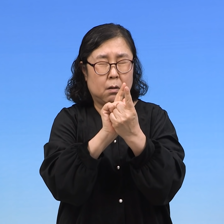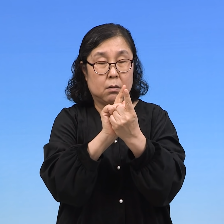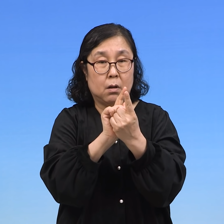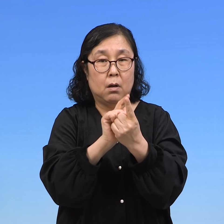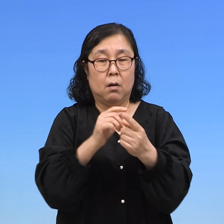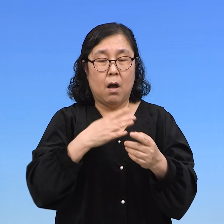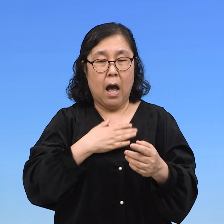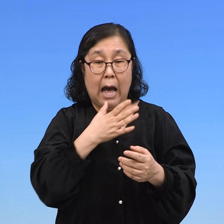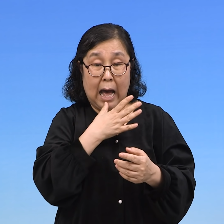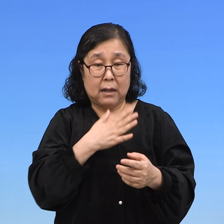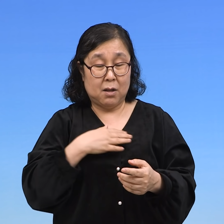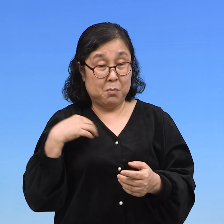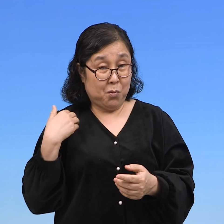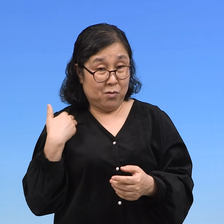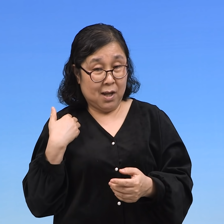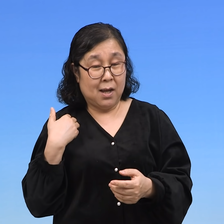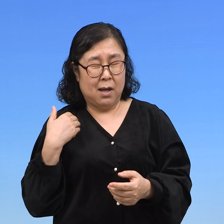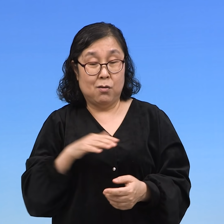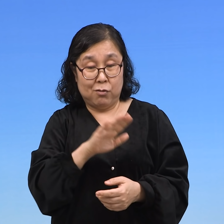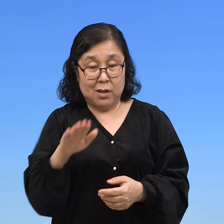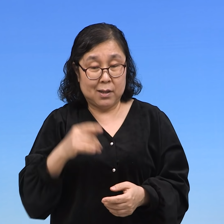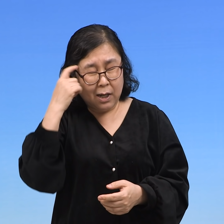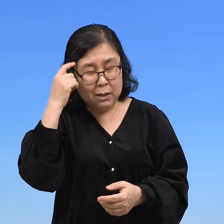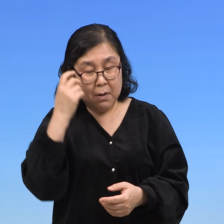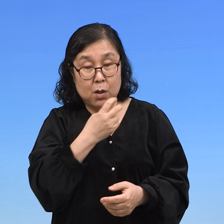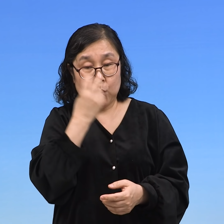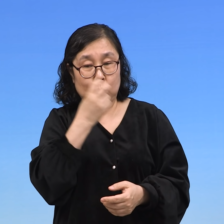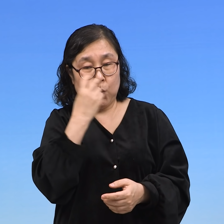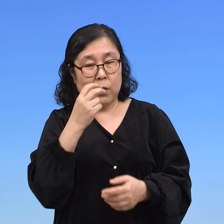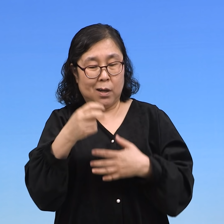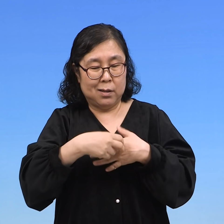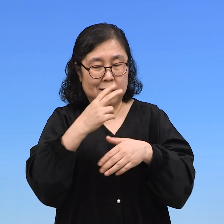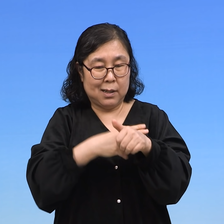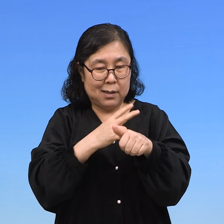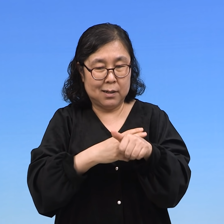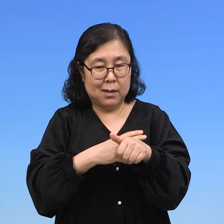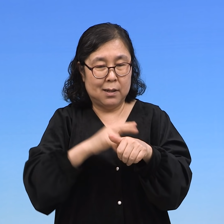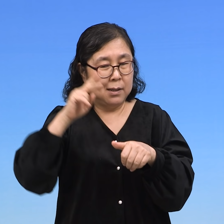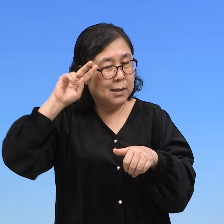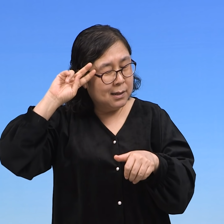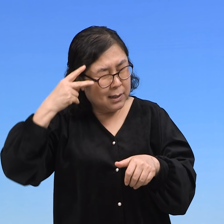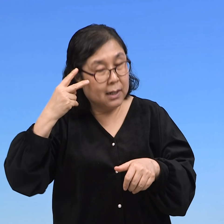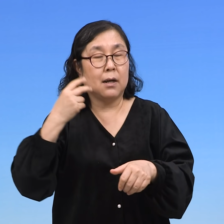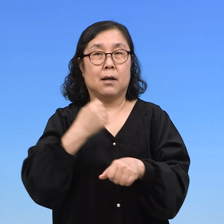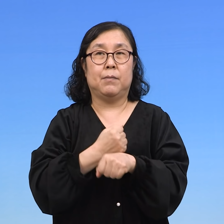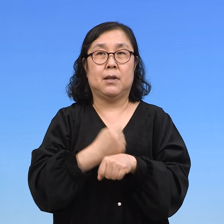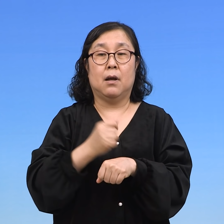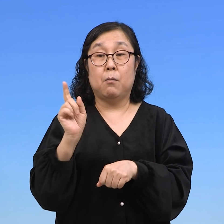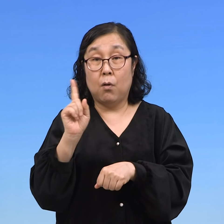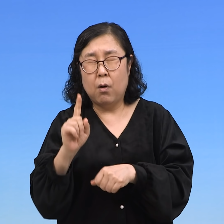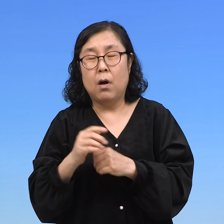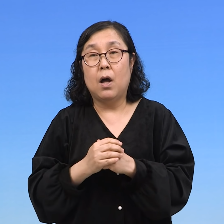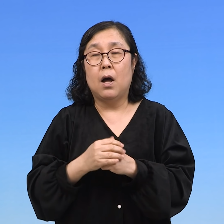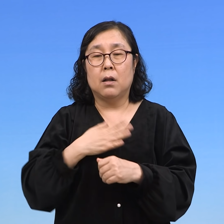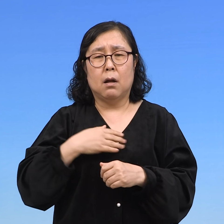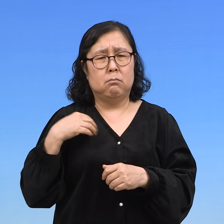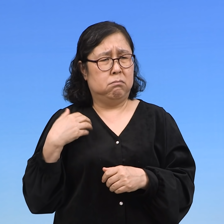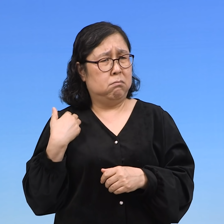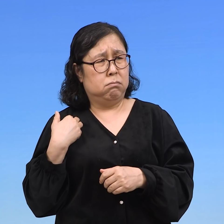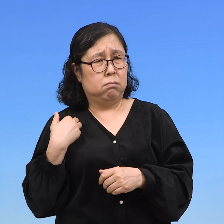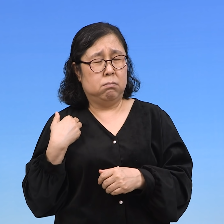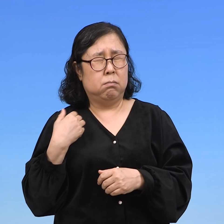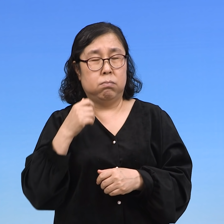이것도 내가 모르네 그렇게 접근하는데 똑똑한 의사들은 무슨 착각에 빠지느냐 내가 모를 리가 없는데 그래서